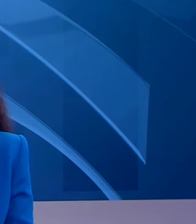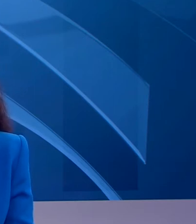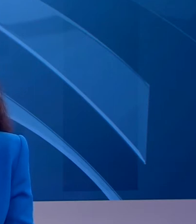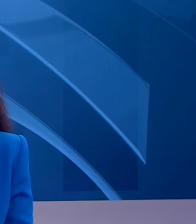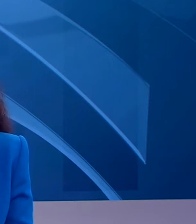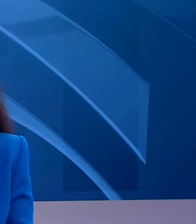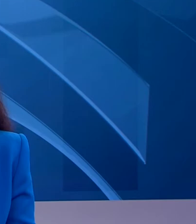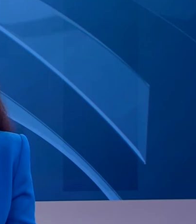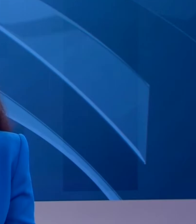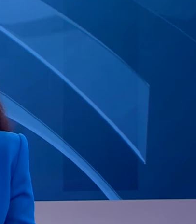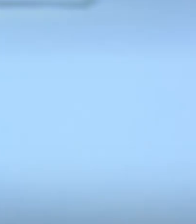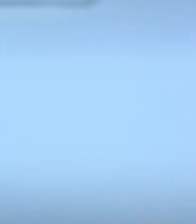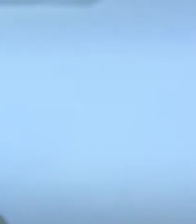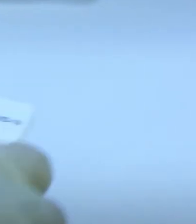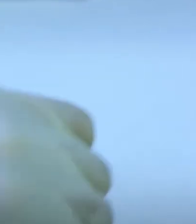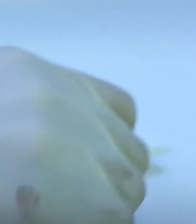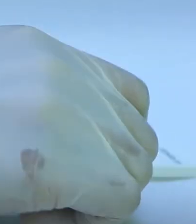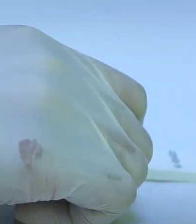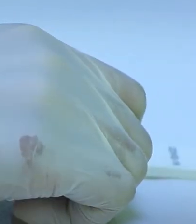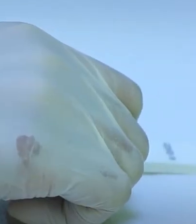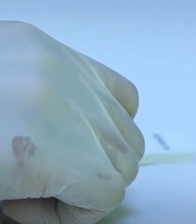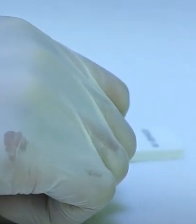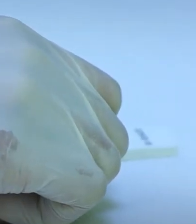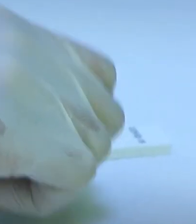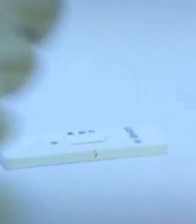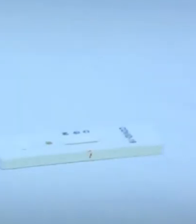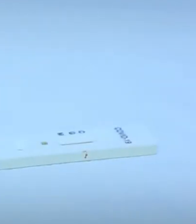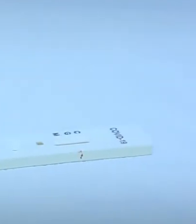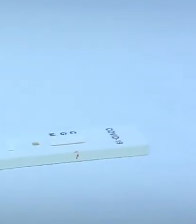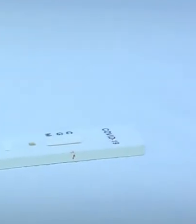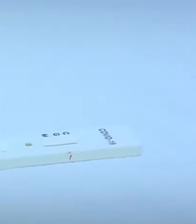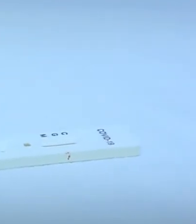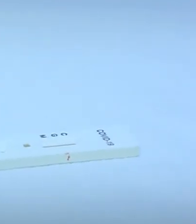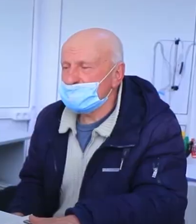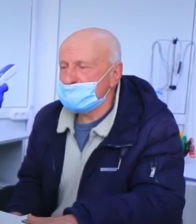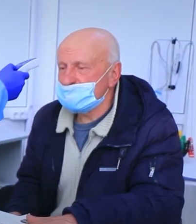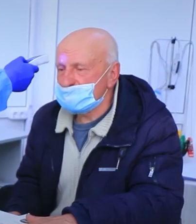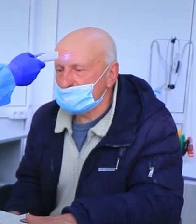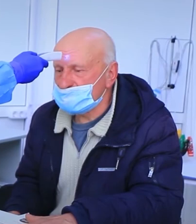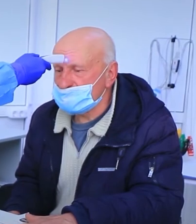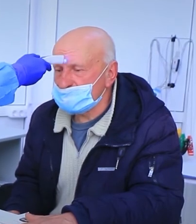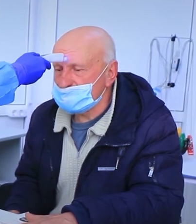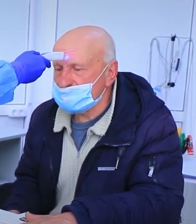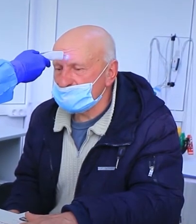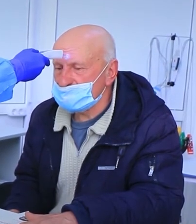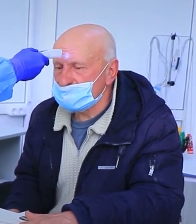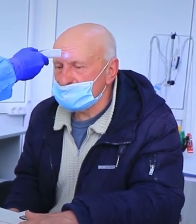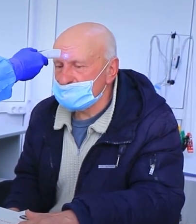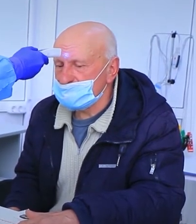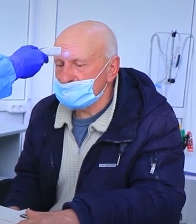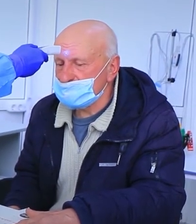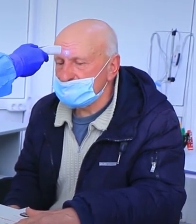54 жителей региона. Среди инфицированных есть двое детей, они на самоизоляции. Сейчас в инфекционной больнице